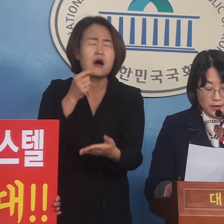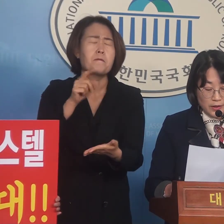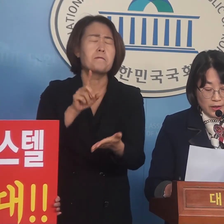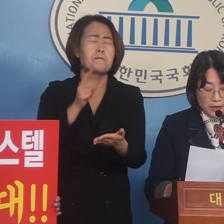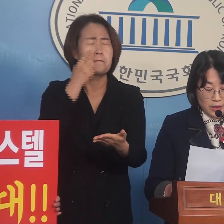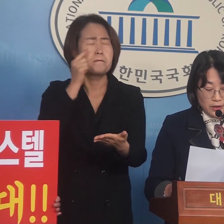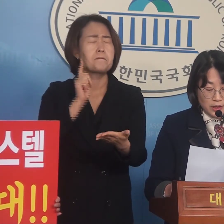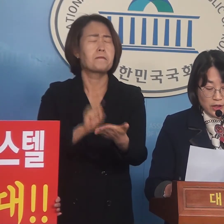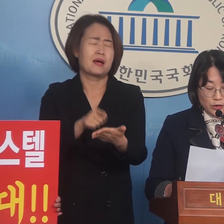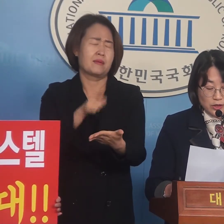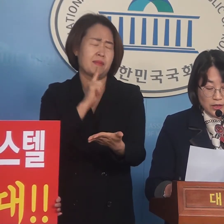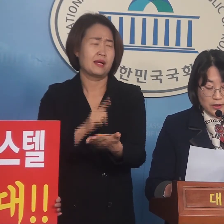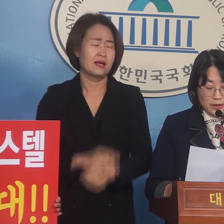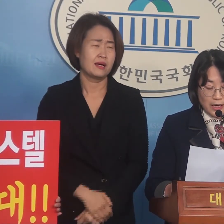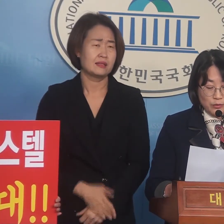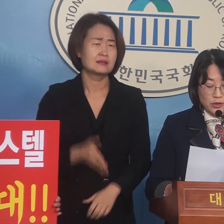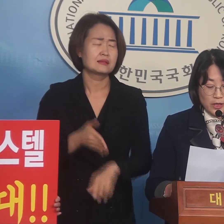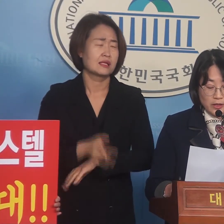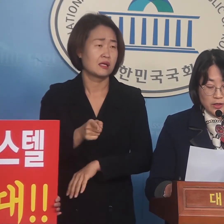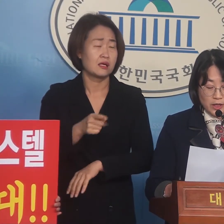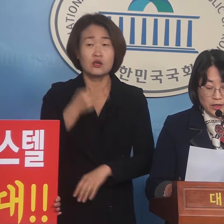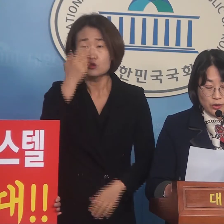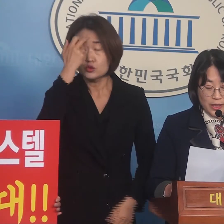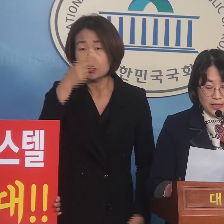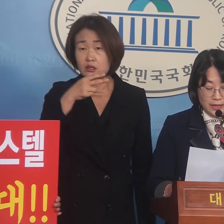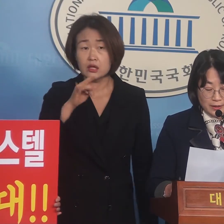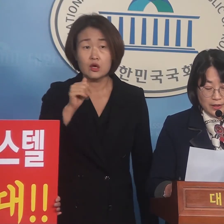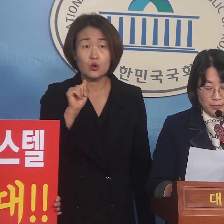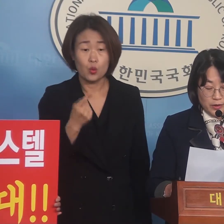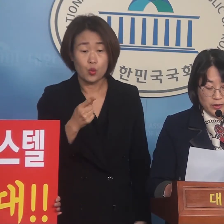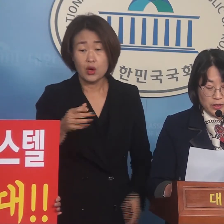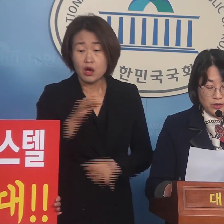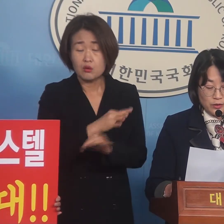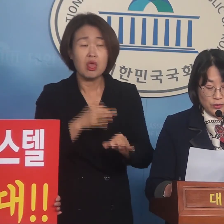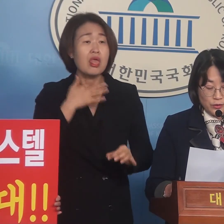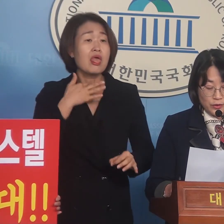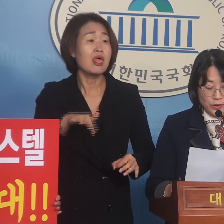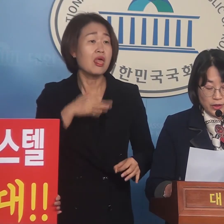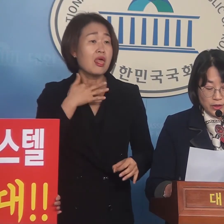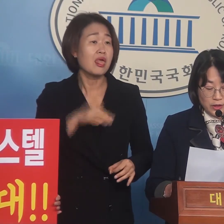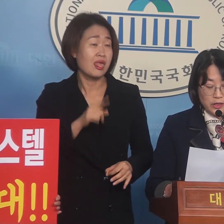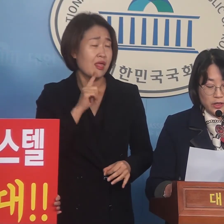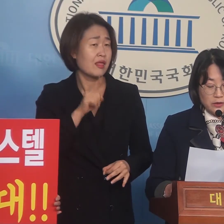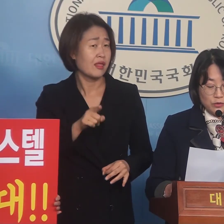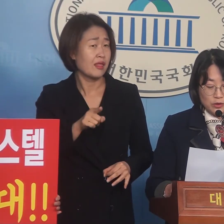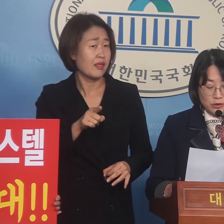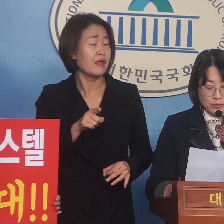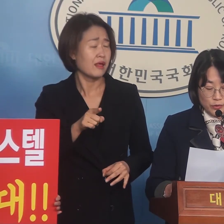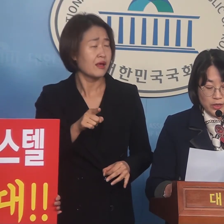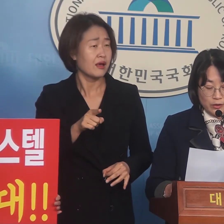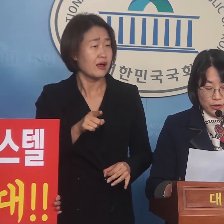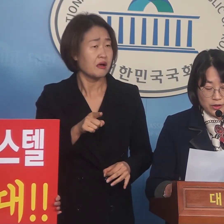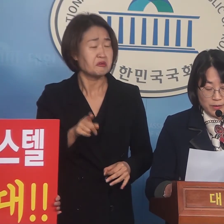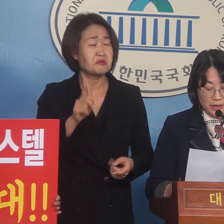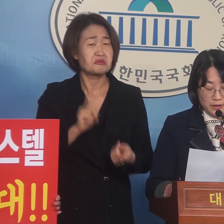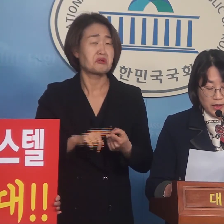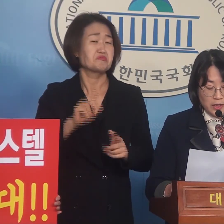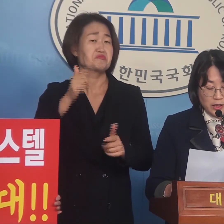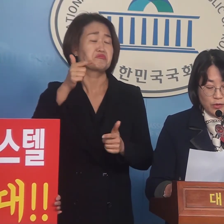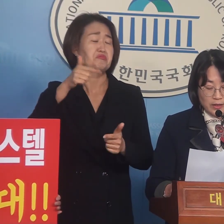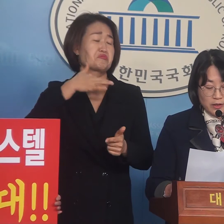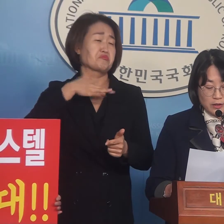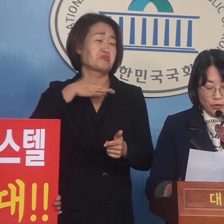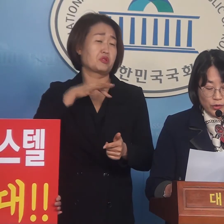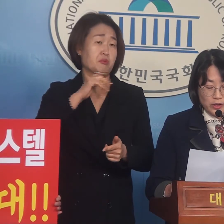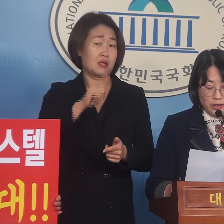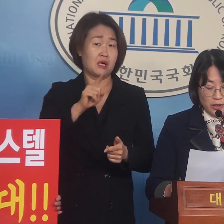것입니다. 최대호 시장은 아무런 행정행위도 하지 않았다며 제기되는 의혹들을 부인하고 있지만,